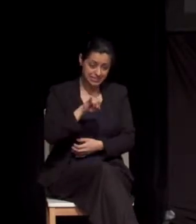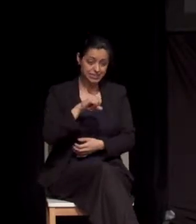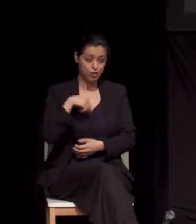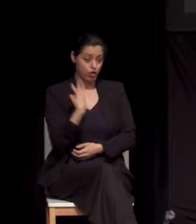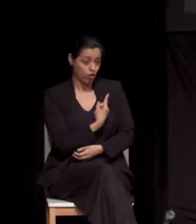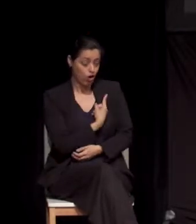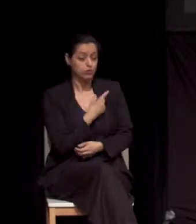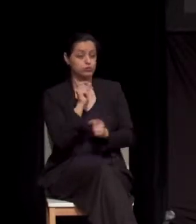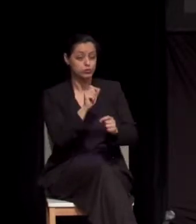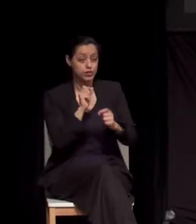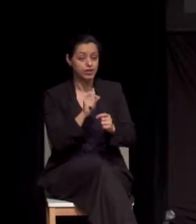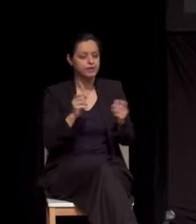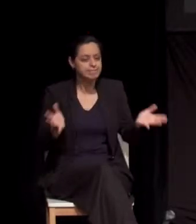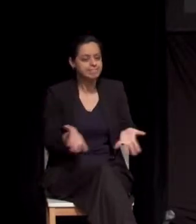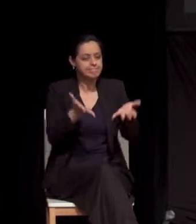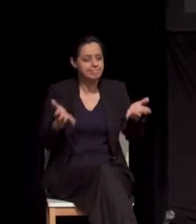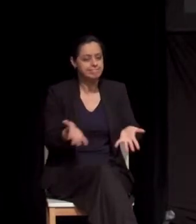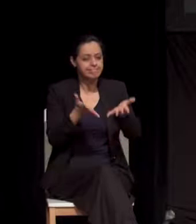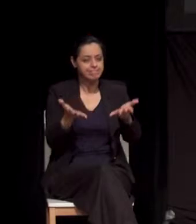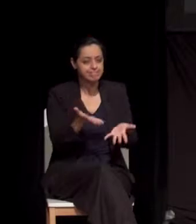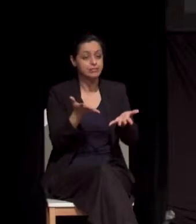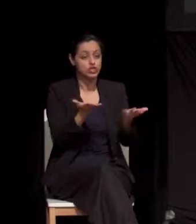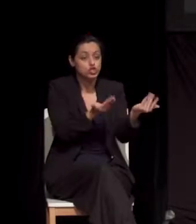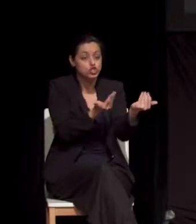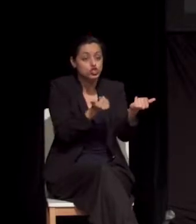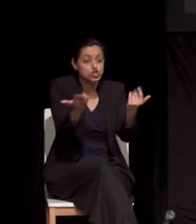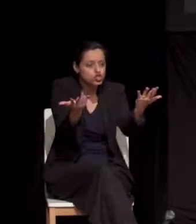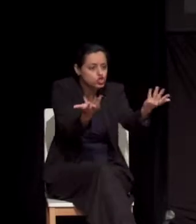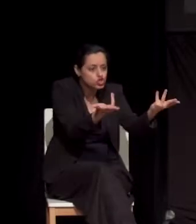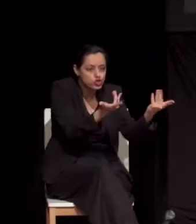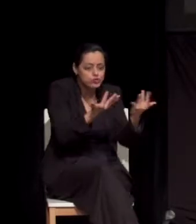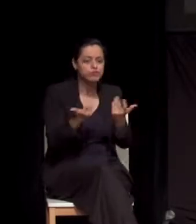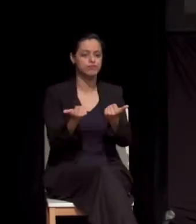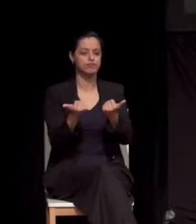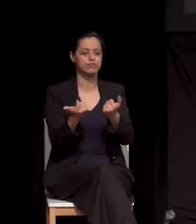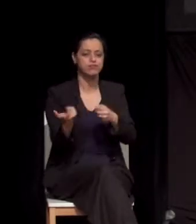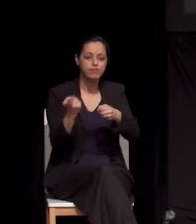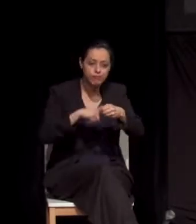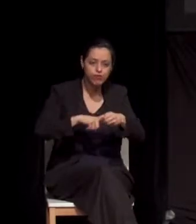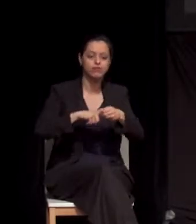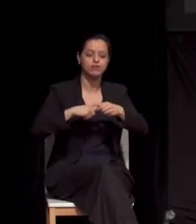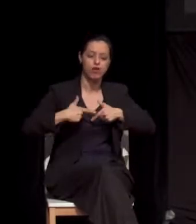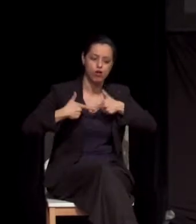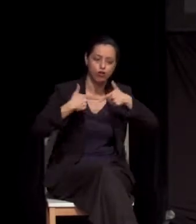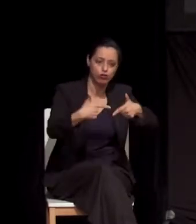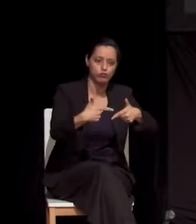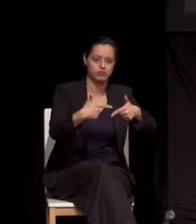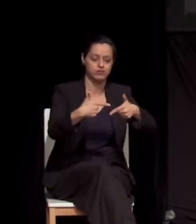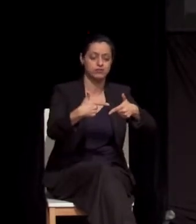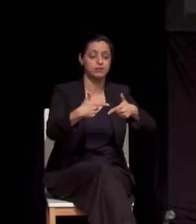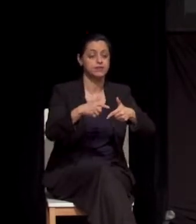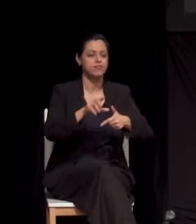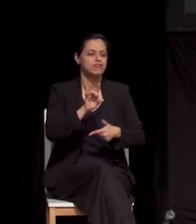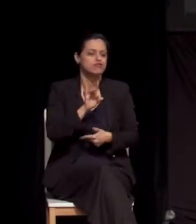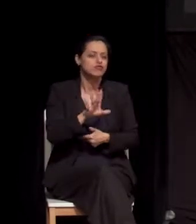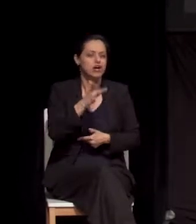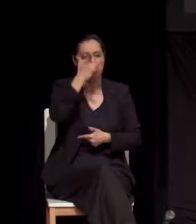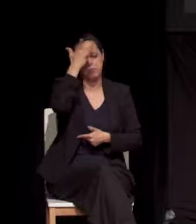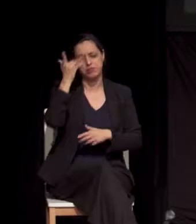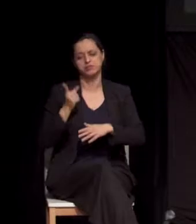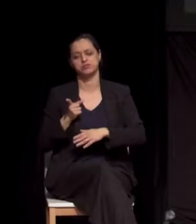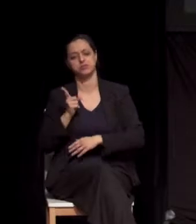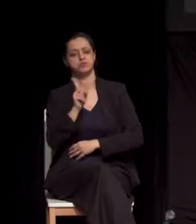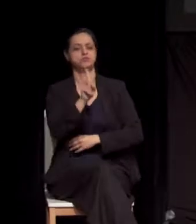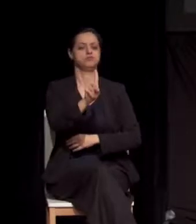renovação das nossas bandeiras, não são só as pessoas que estão representadas